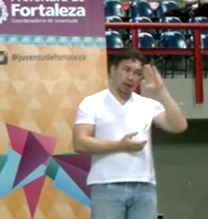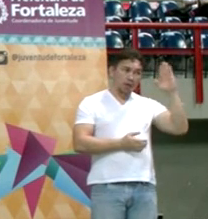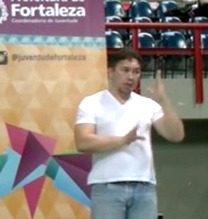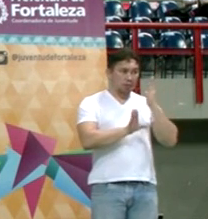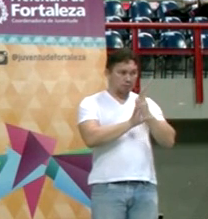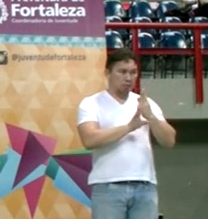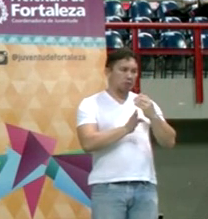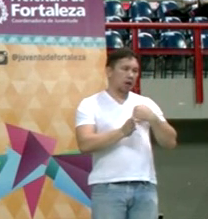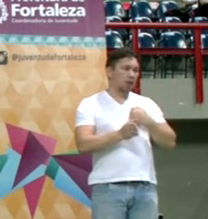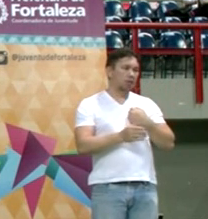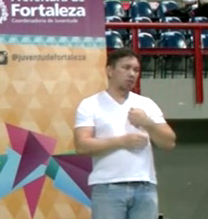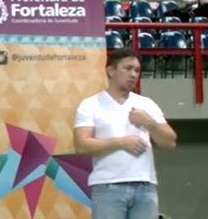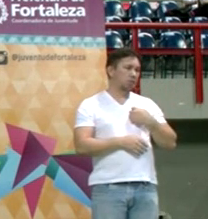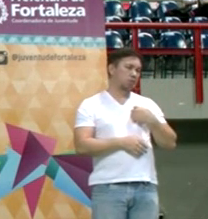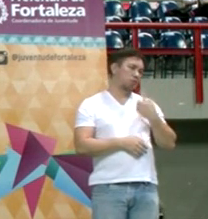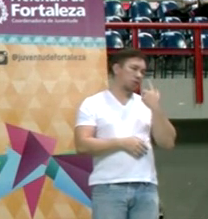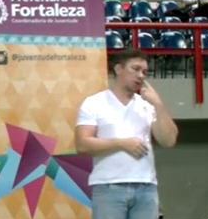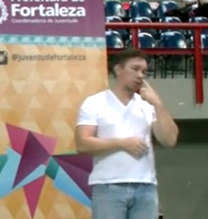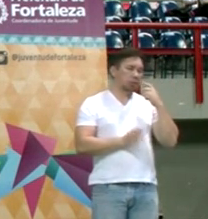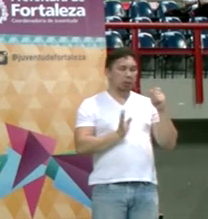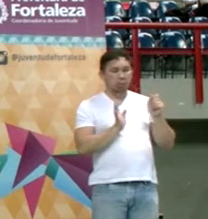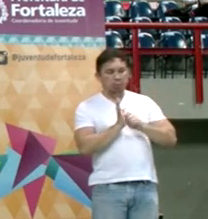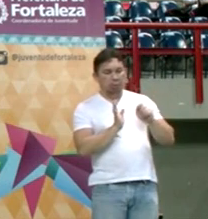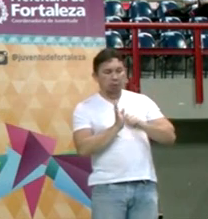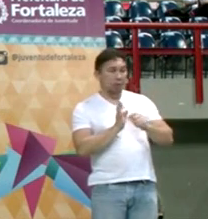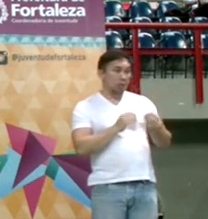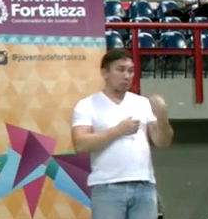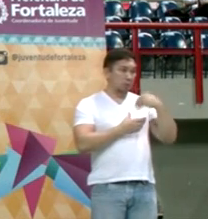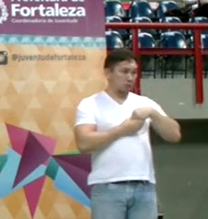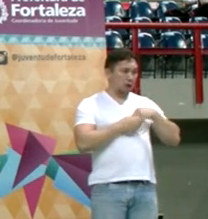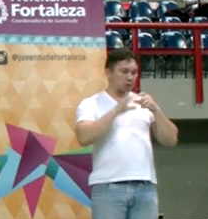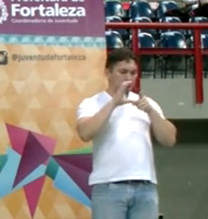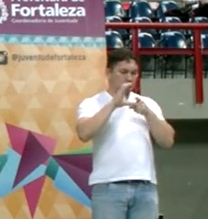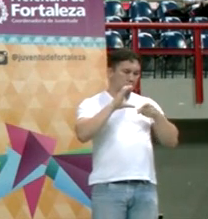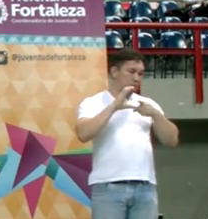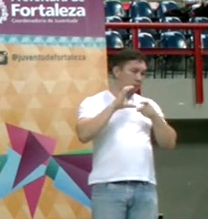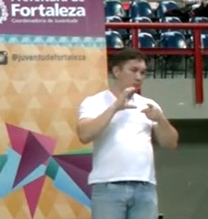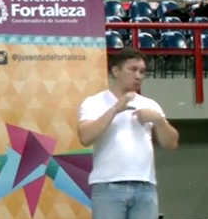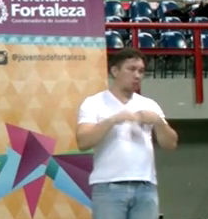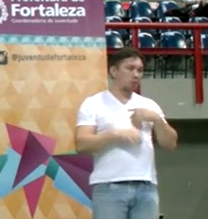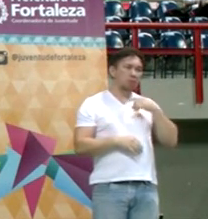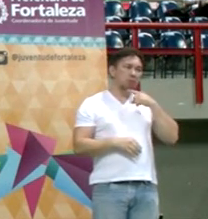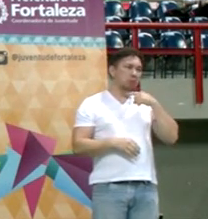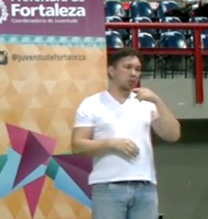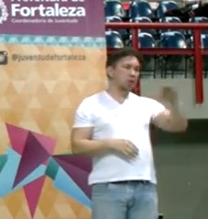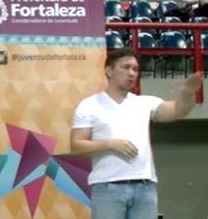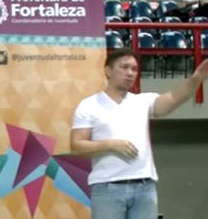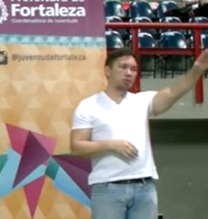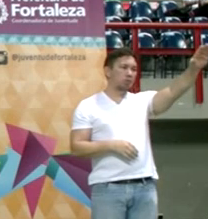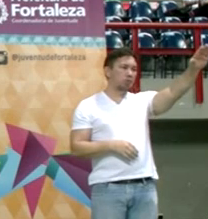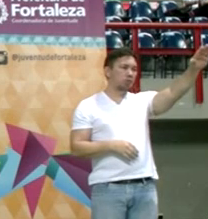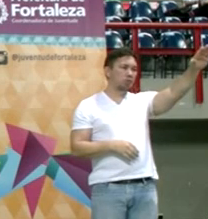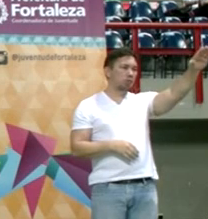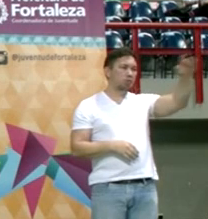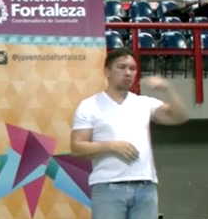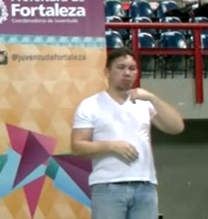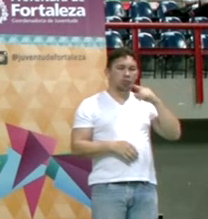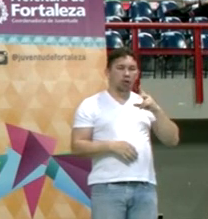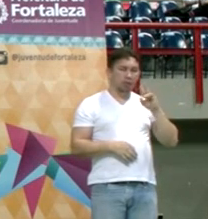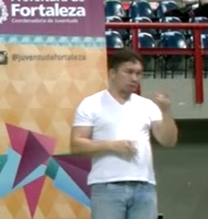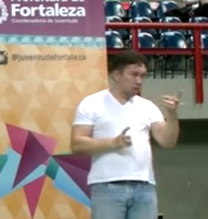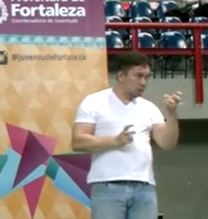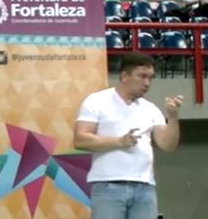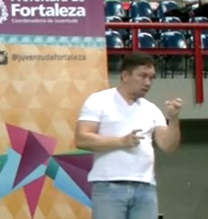principalmente por causa de droga, que atinge o sistema nervoso central, tá? A pessoa não vai conseguir ficar com a mão assim. Você